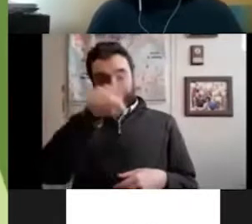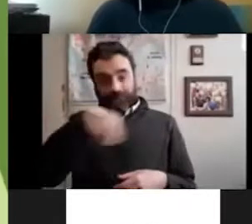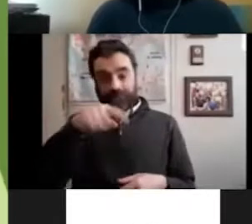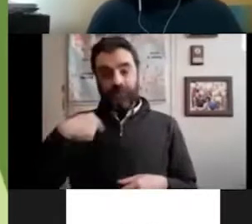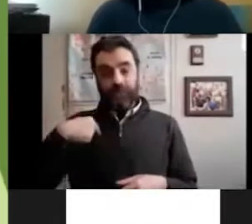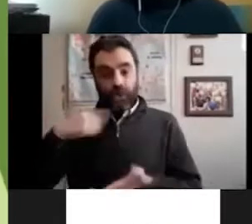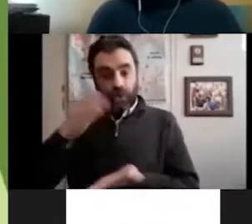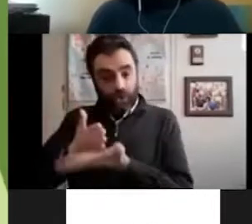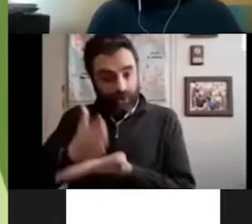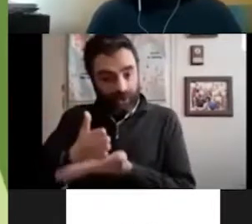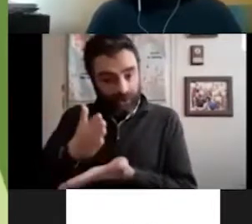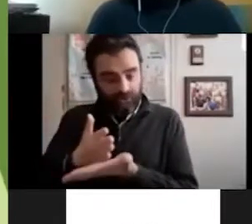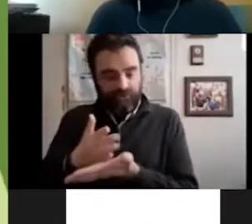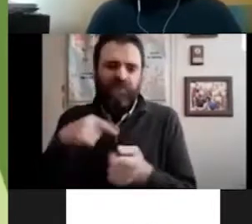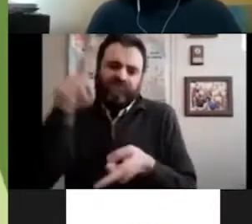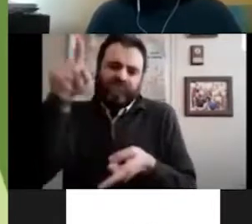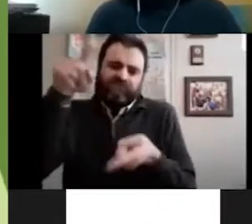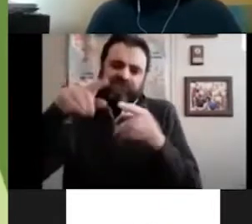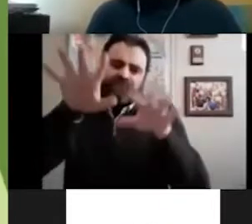Muchas gracias.